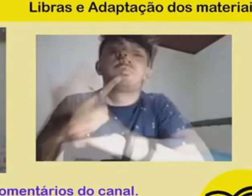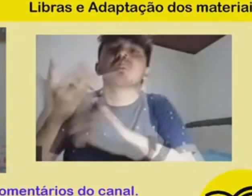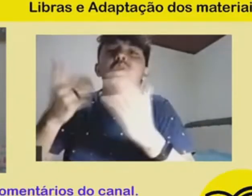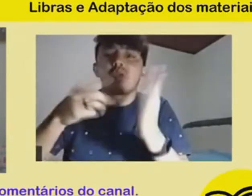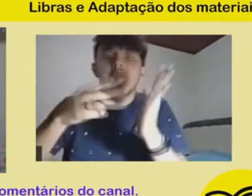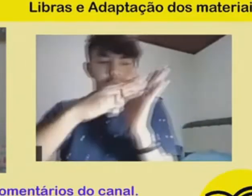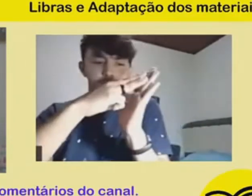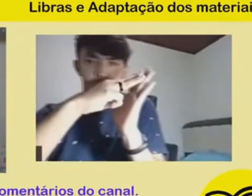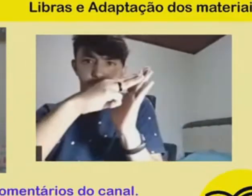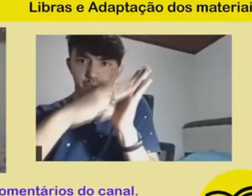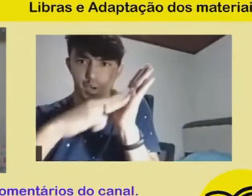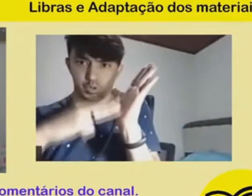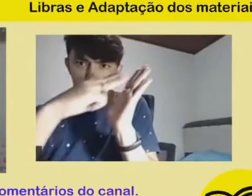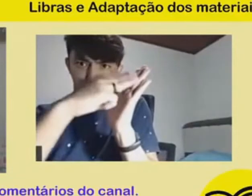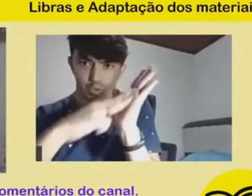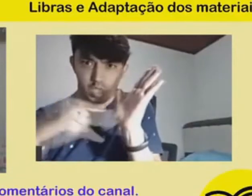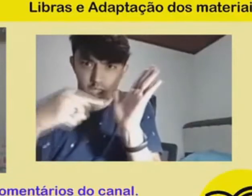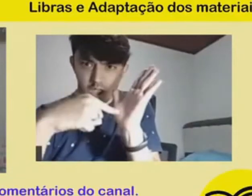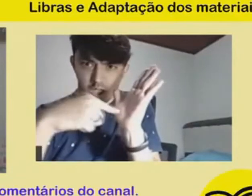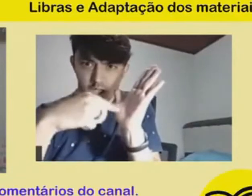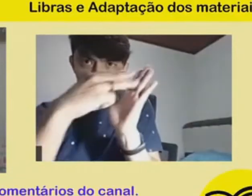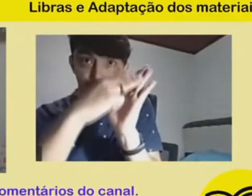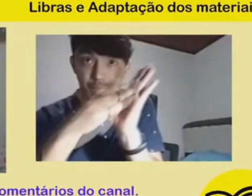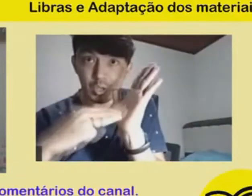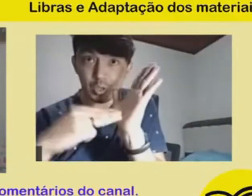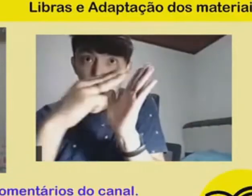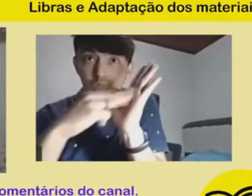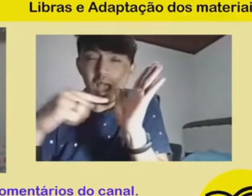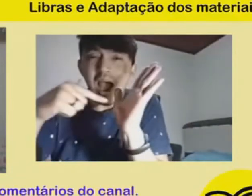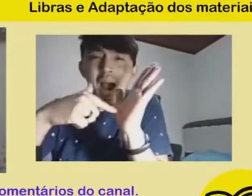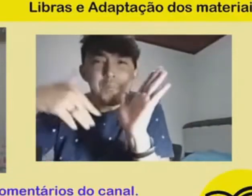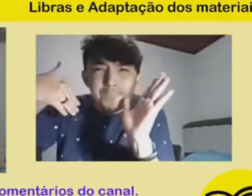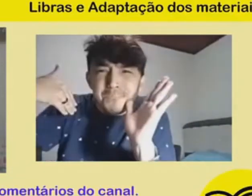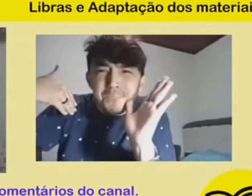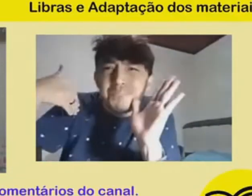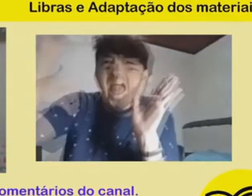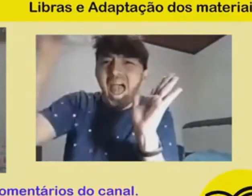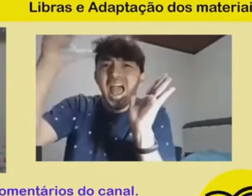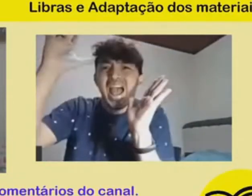pedagogia para surdo, que o método